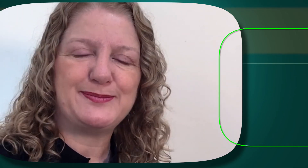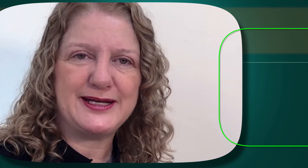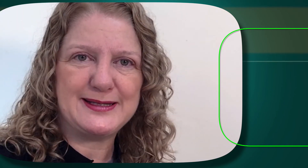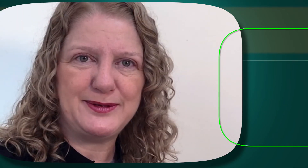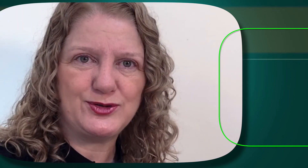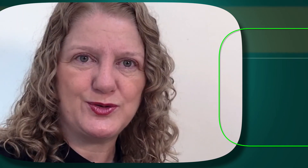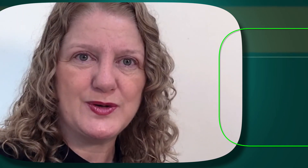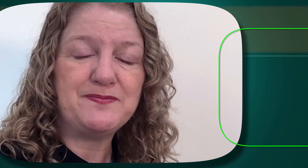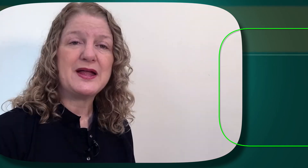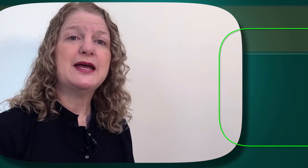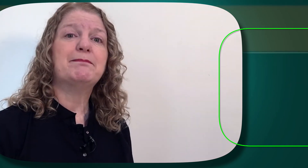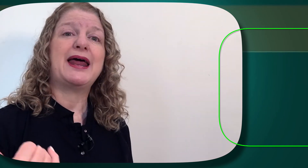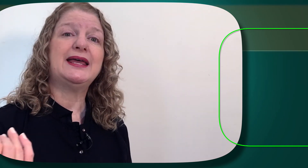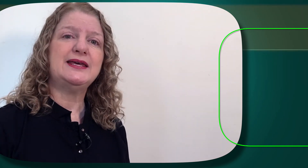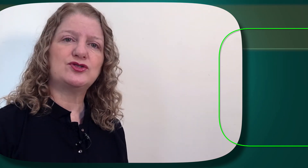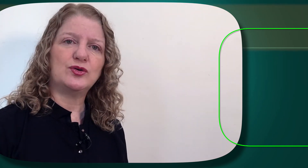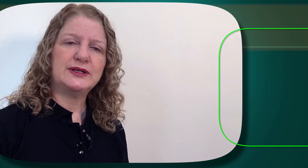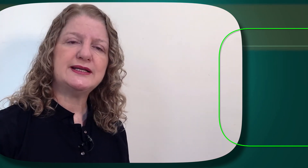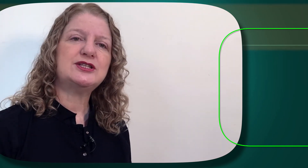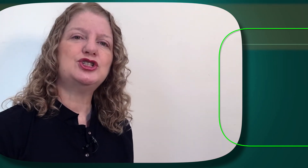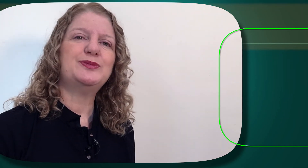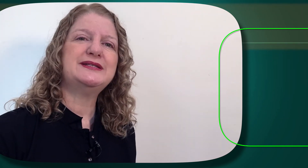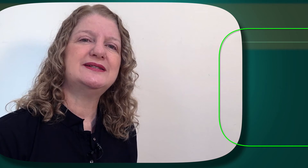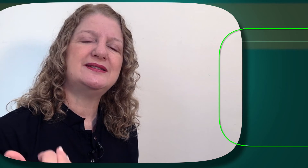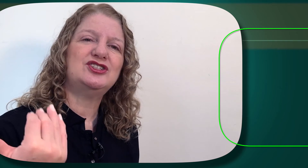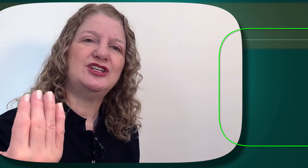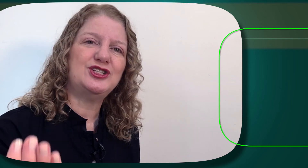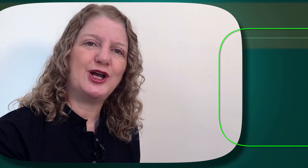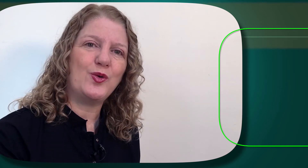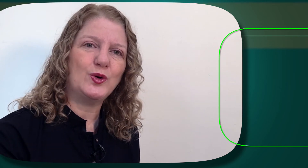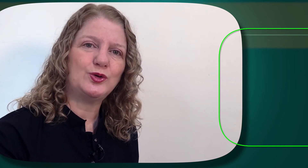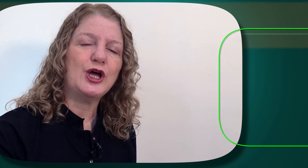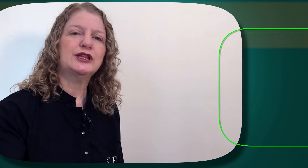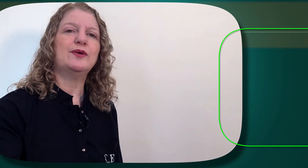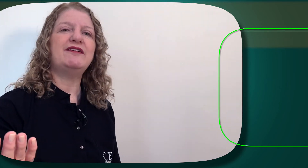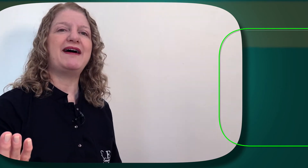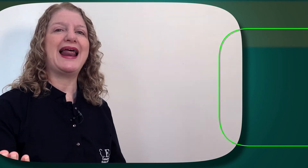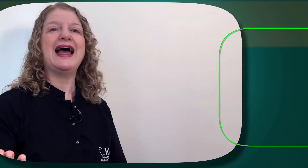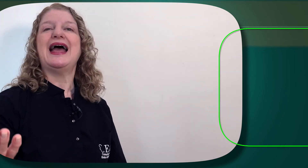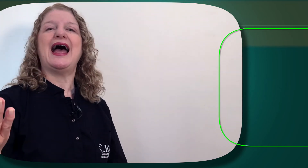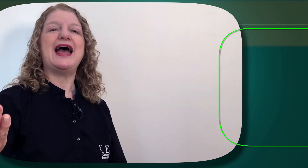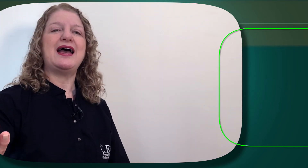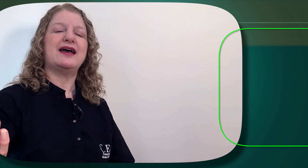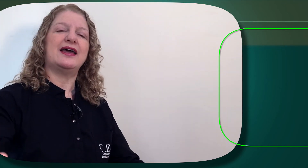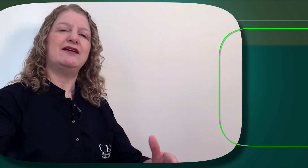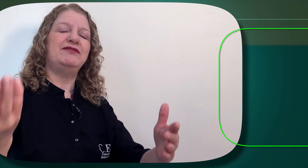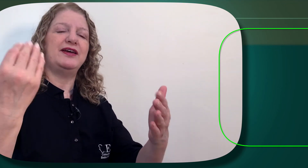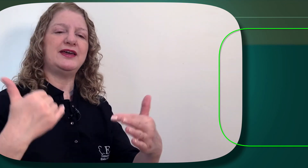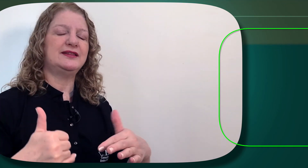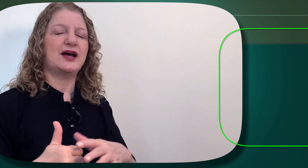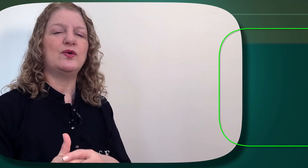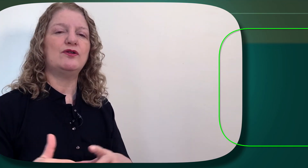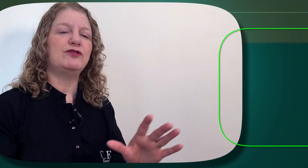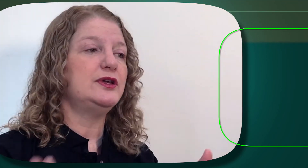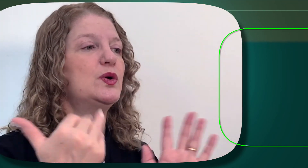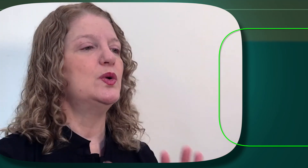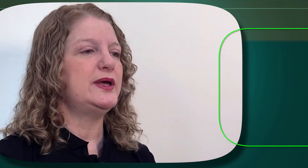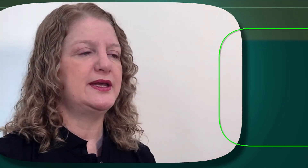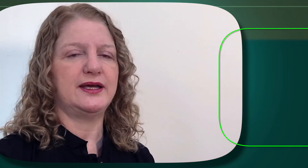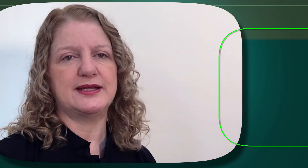essa pessoa. Para que isso aconteça, a gente precisa se dirigir ao outro. Não é falar: ah, ela vem, então eu vou incluir aqui na